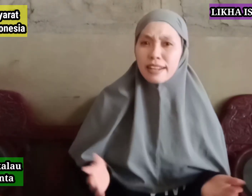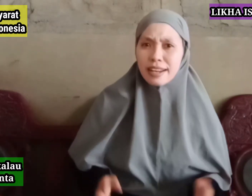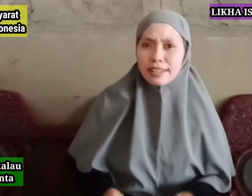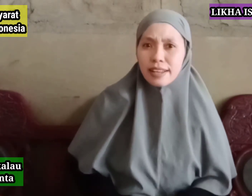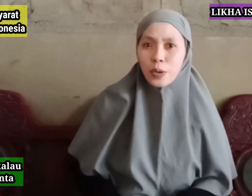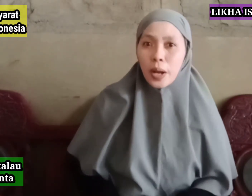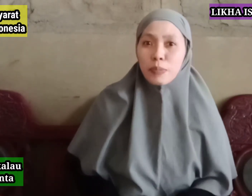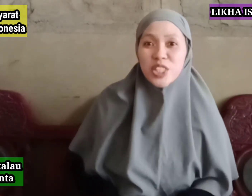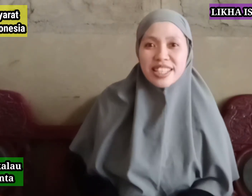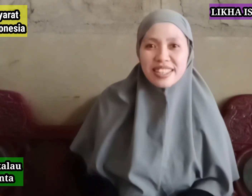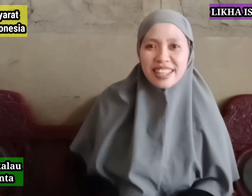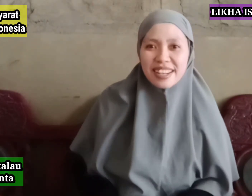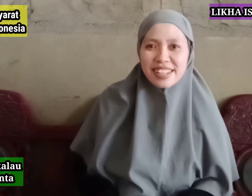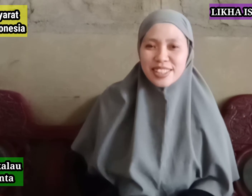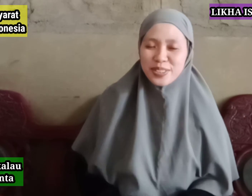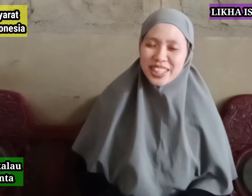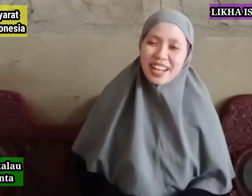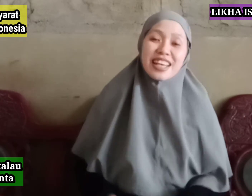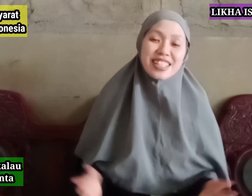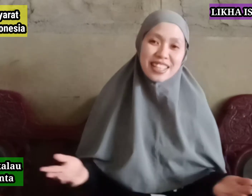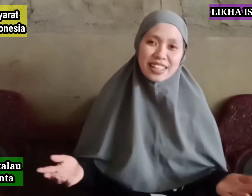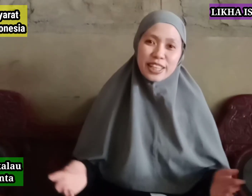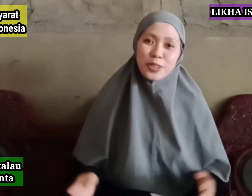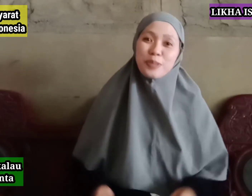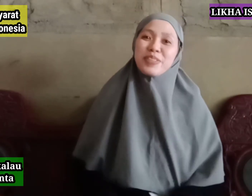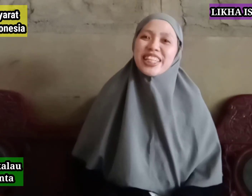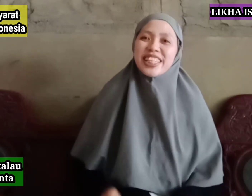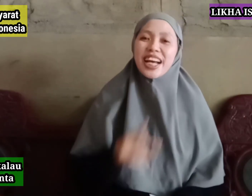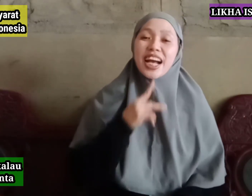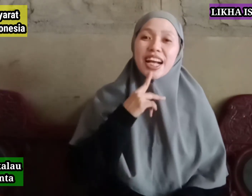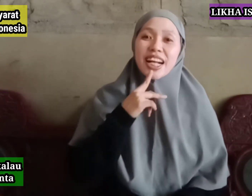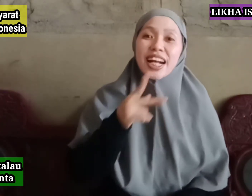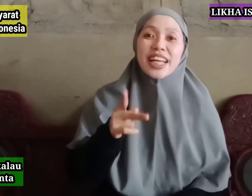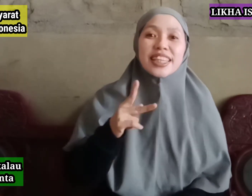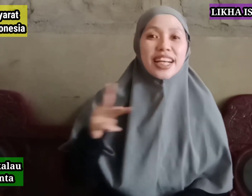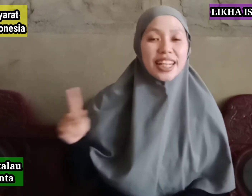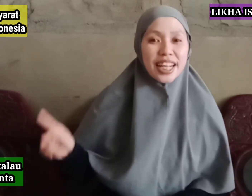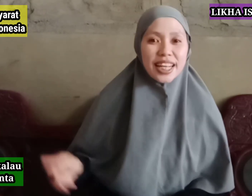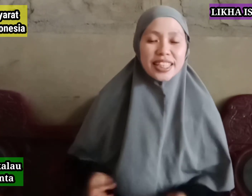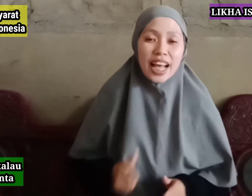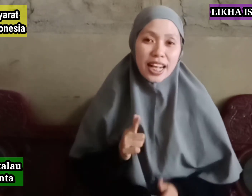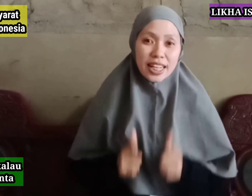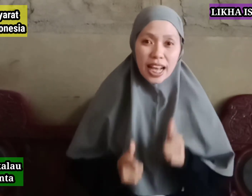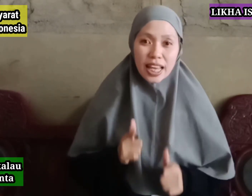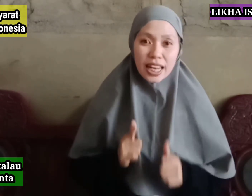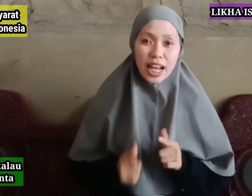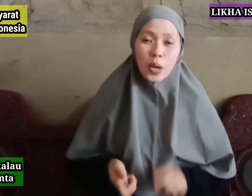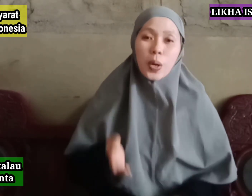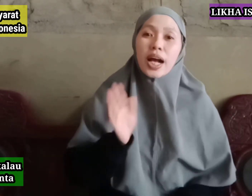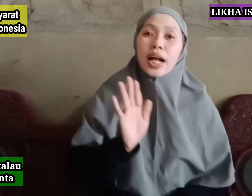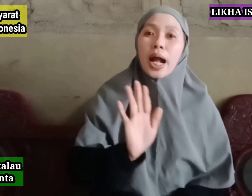Katakan kalau kamu cinta gitu ya. Isyaratnya itu begini ya. Katakan kalau